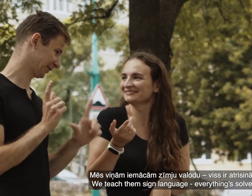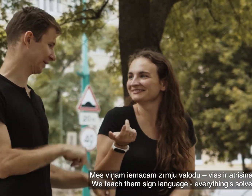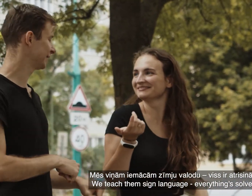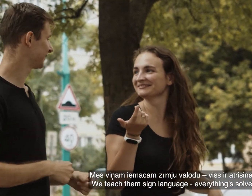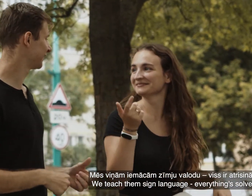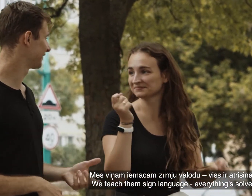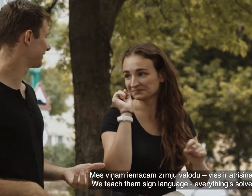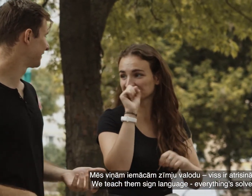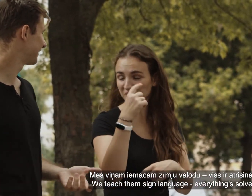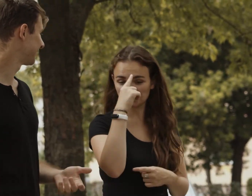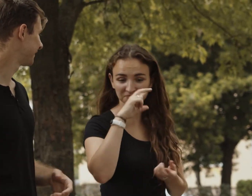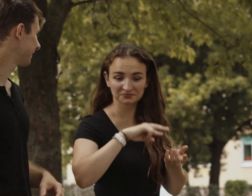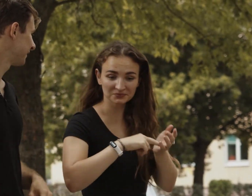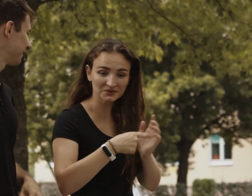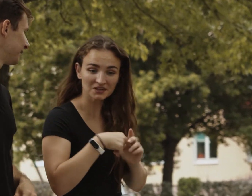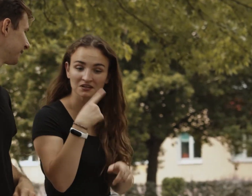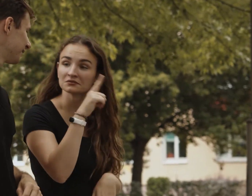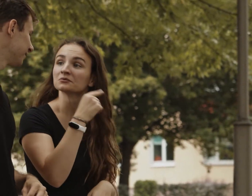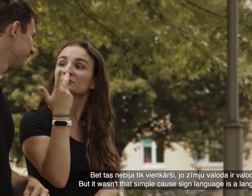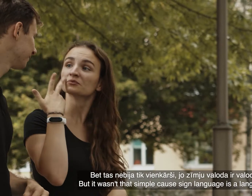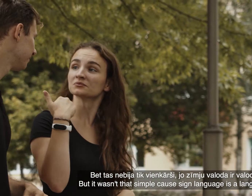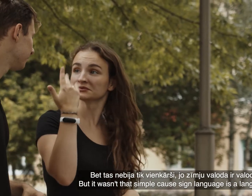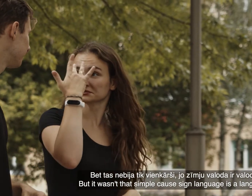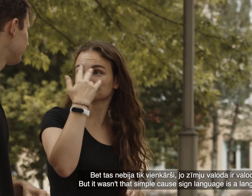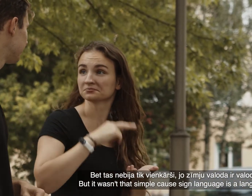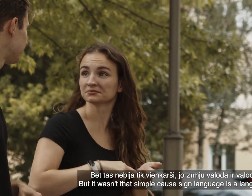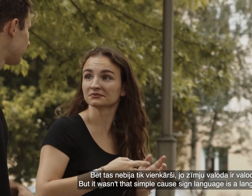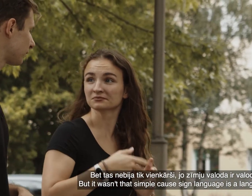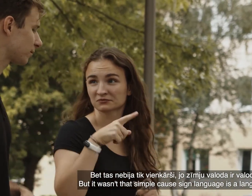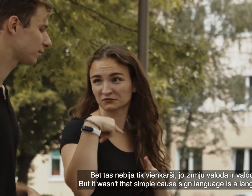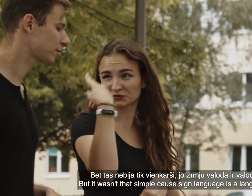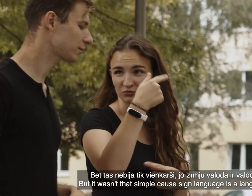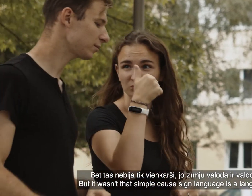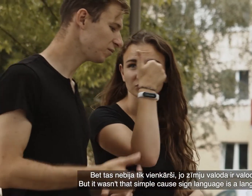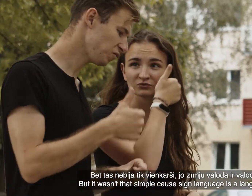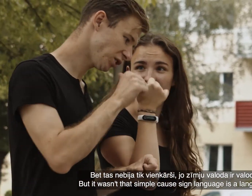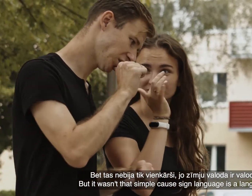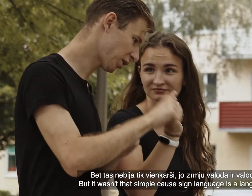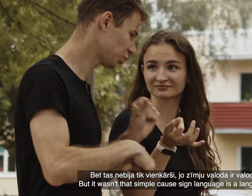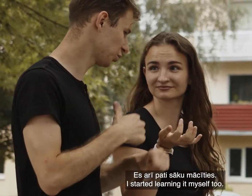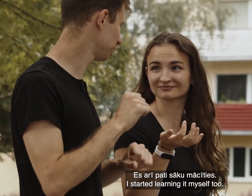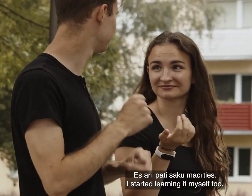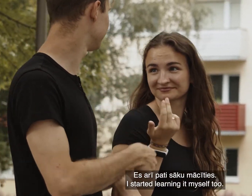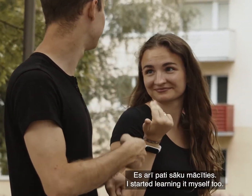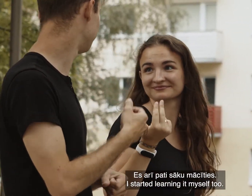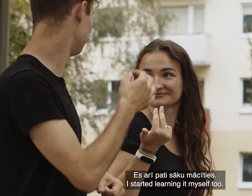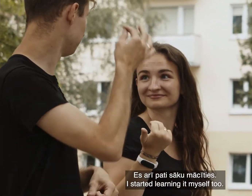ir atrisināts, vai ne? Bet tas nebija tik vienkārši, jo zīmju valoda ir valoda. Tas es arī pati